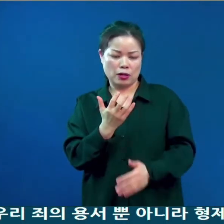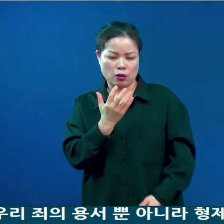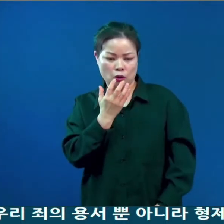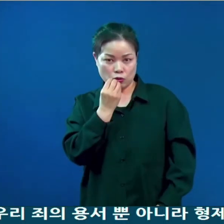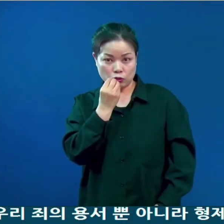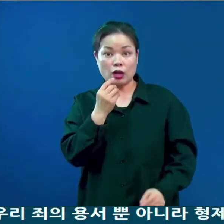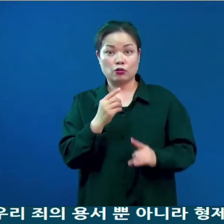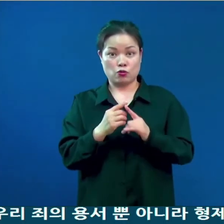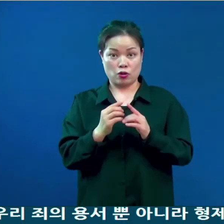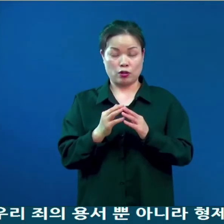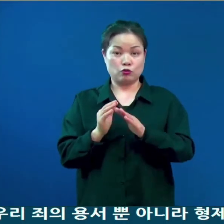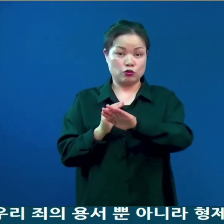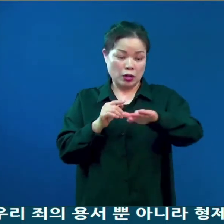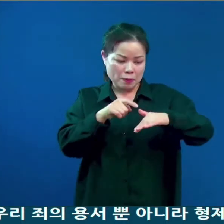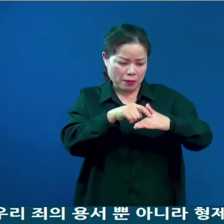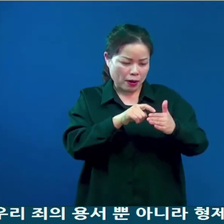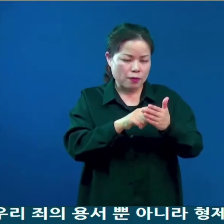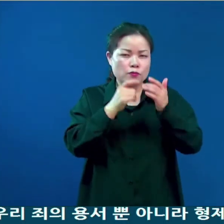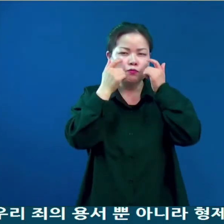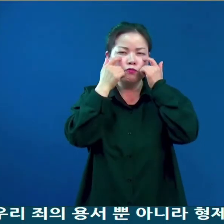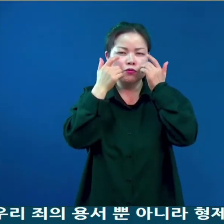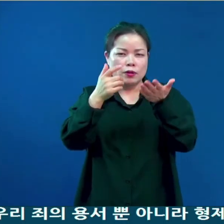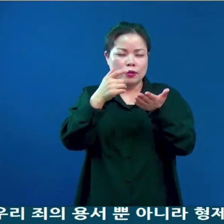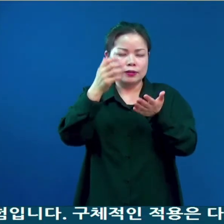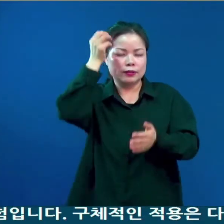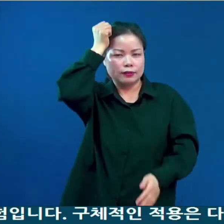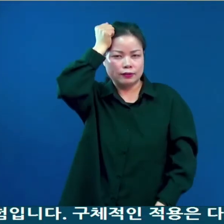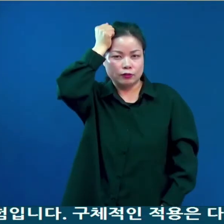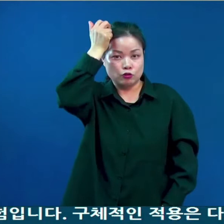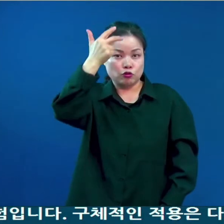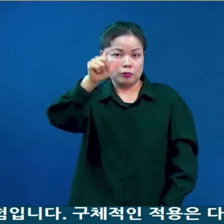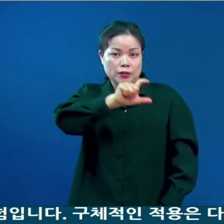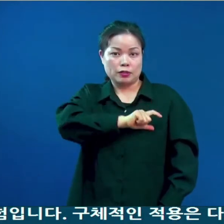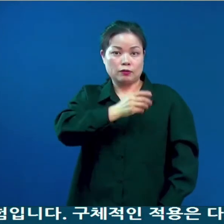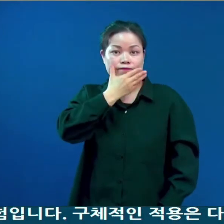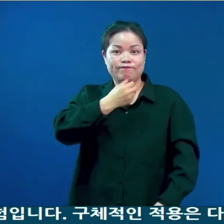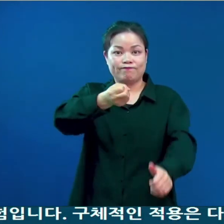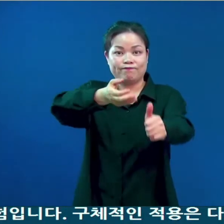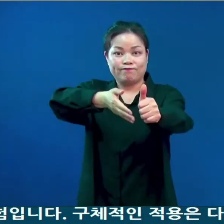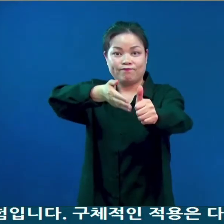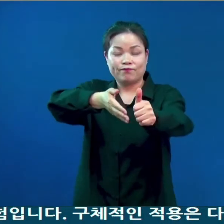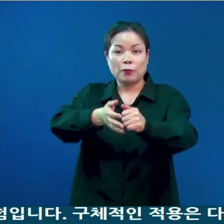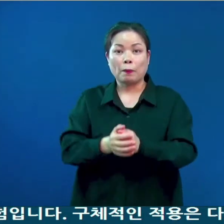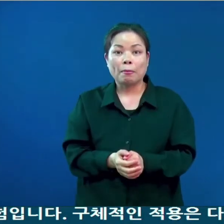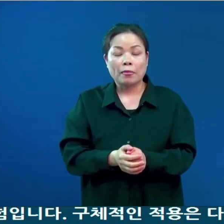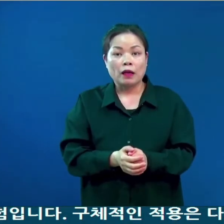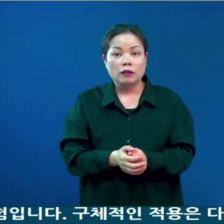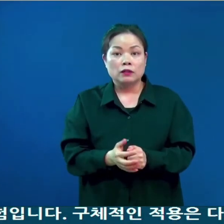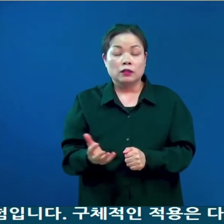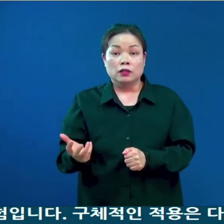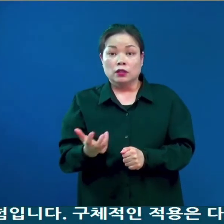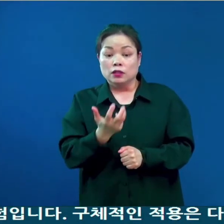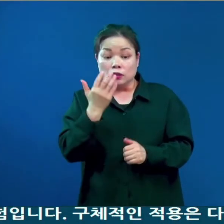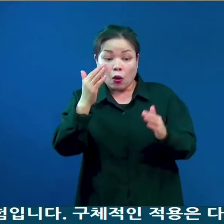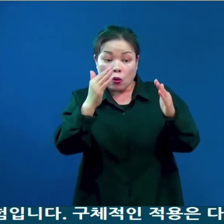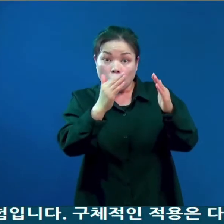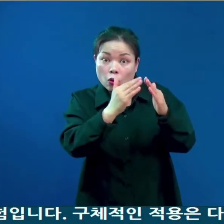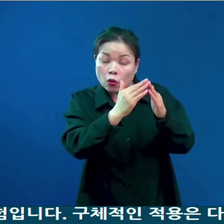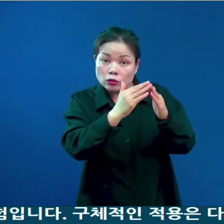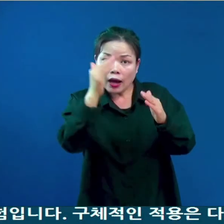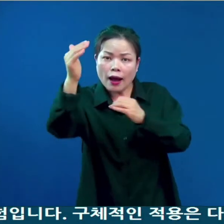거룩한 교회라는 것을 우리의 마음에 분명히 새기기를 주님의 이름으로 부탁드립니다. 그래서 성전이라는 것 그